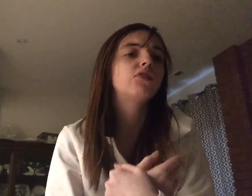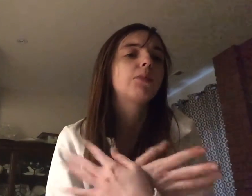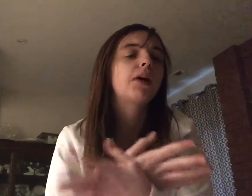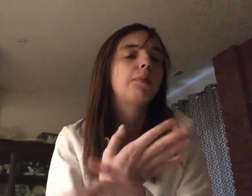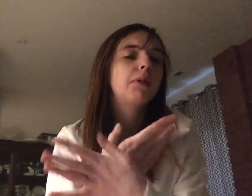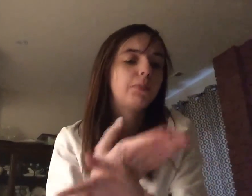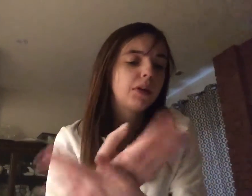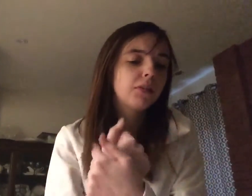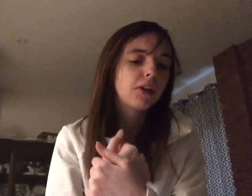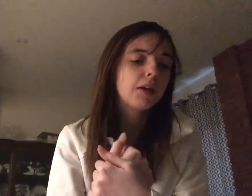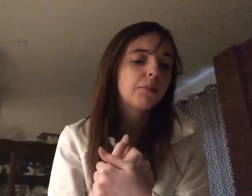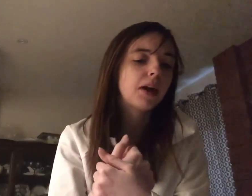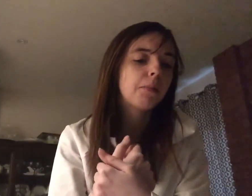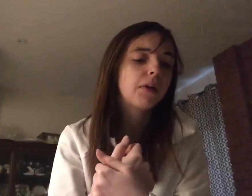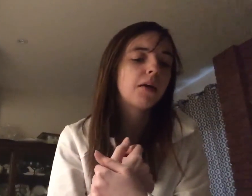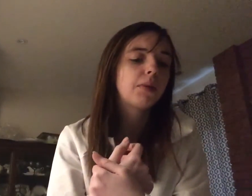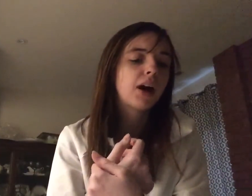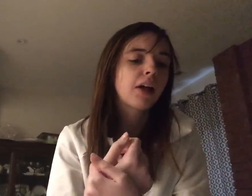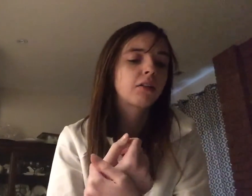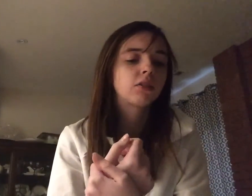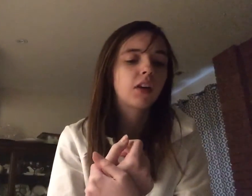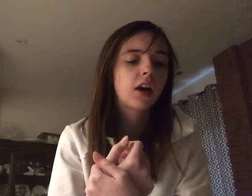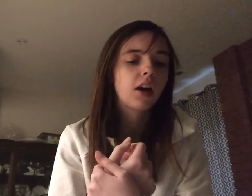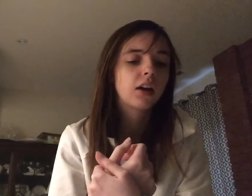for ba-ba-barfly, ba-ba-butterfly.